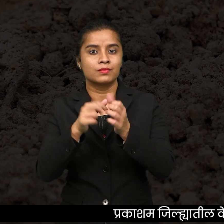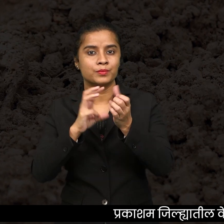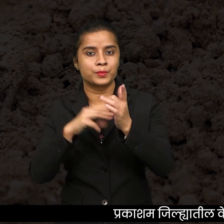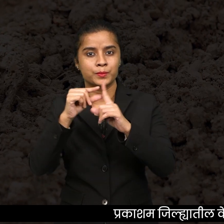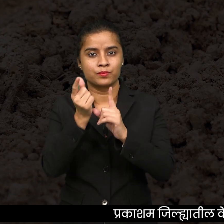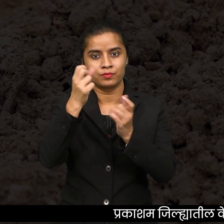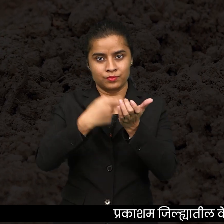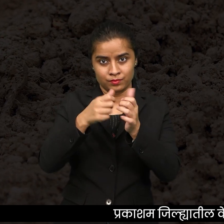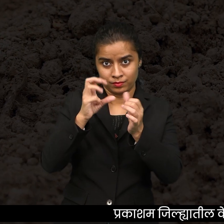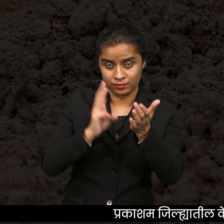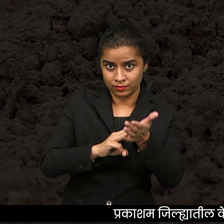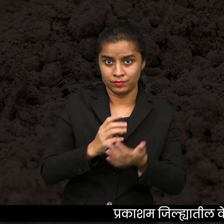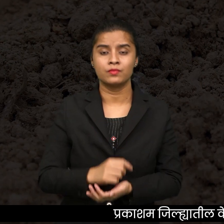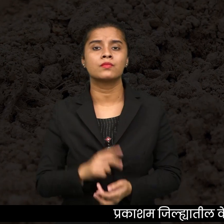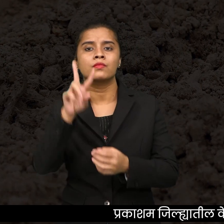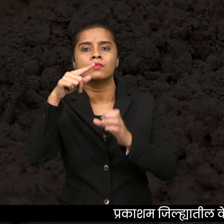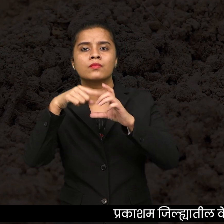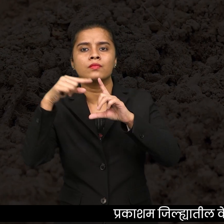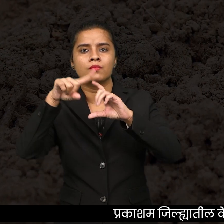दृश्य 16. प्रकाशम जिल्ह्यातील